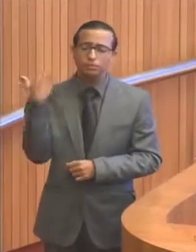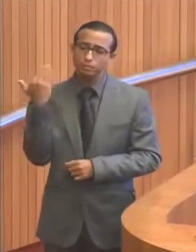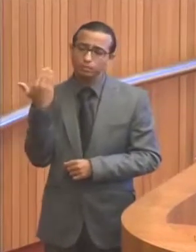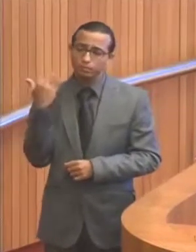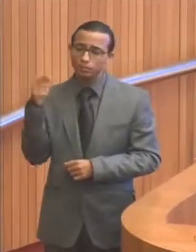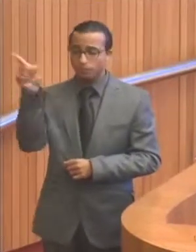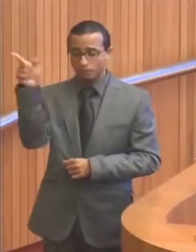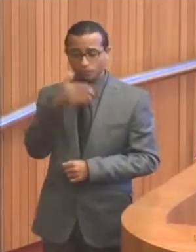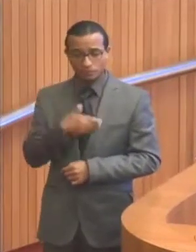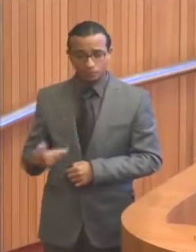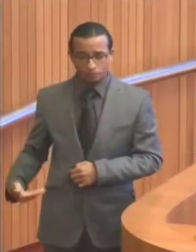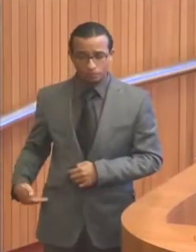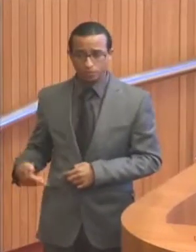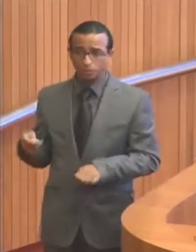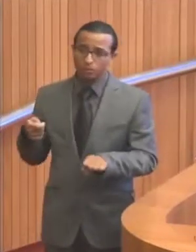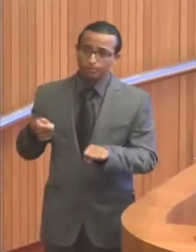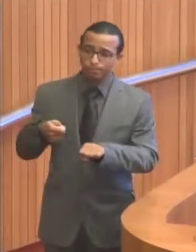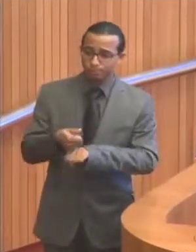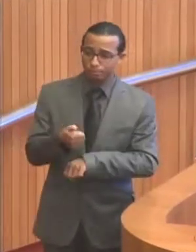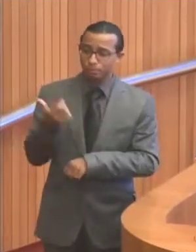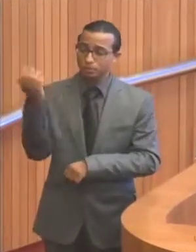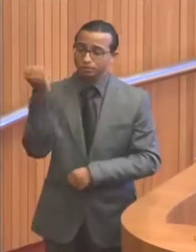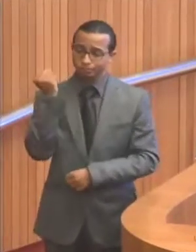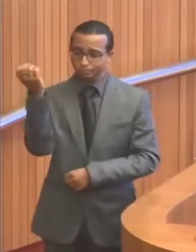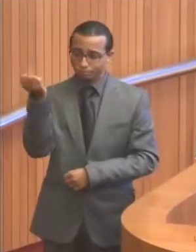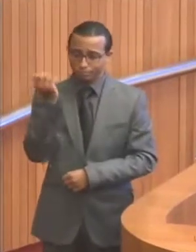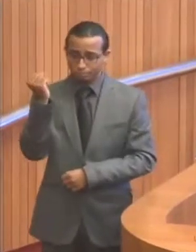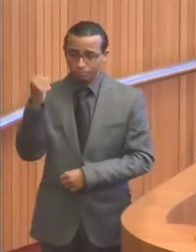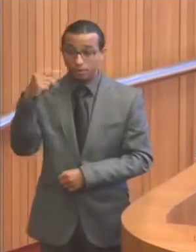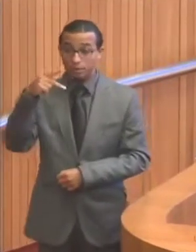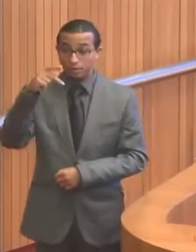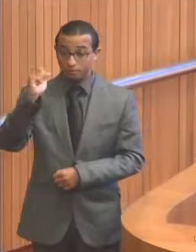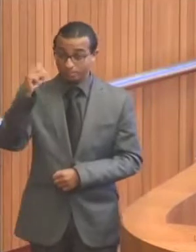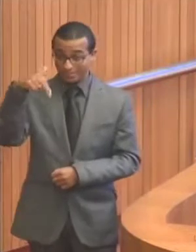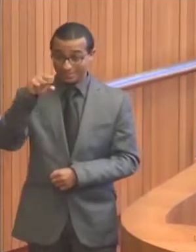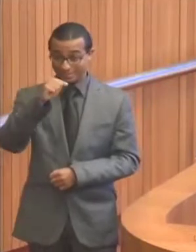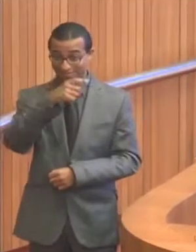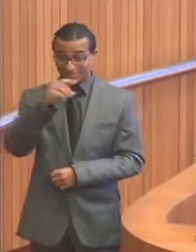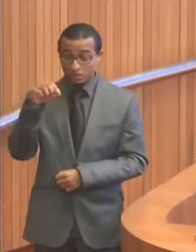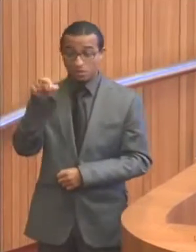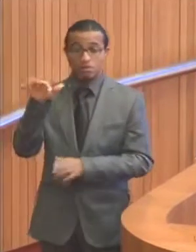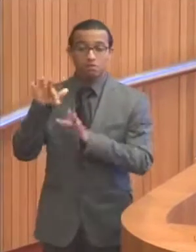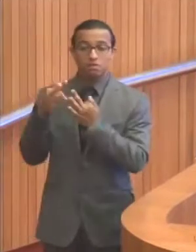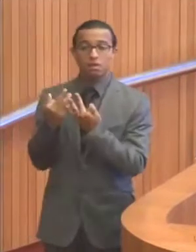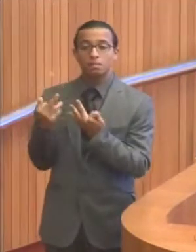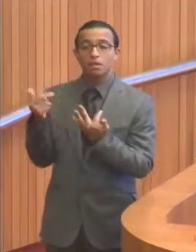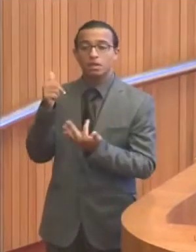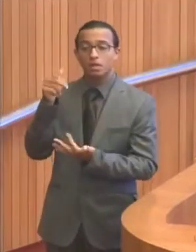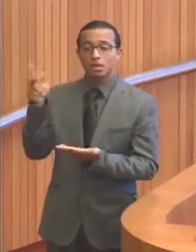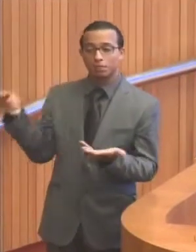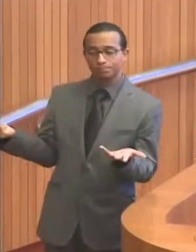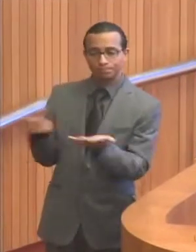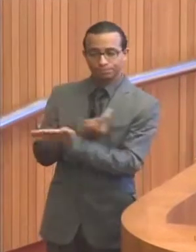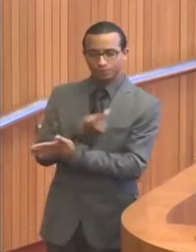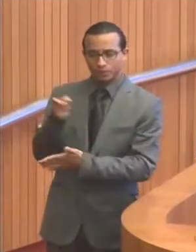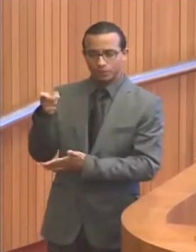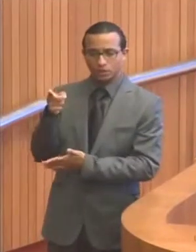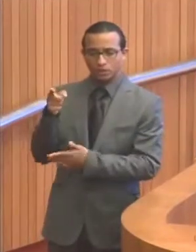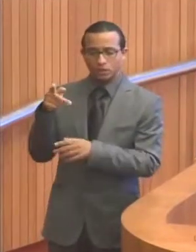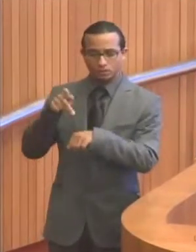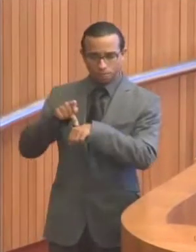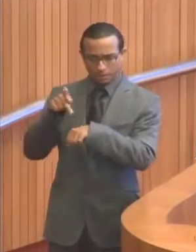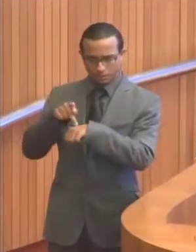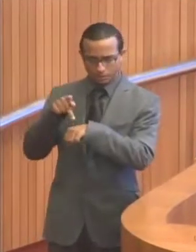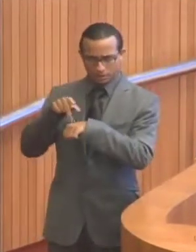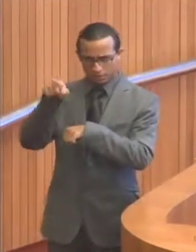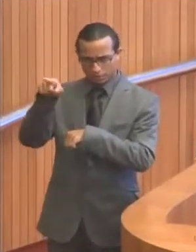que o Estado concedeu pensão para os familiares das vítimas da tragédia de